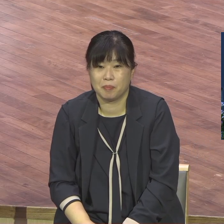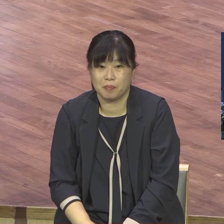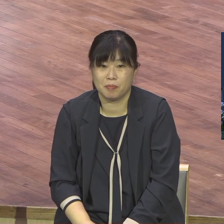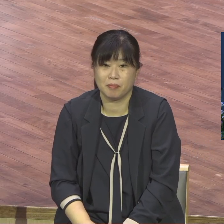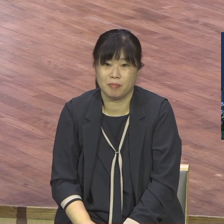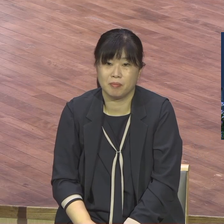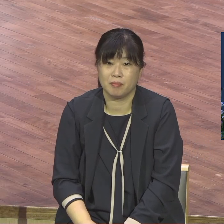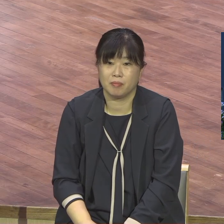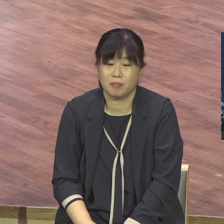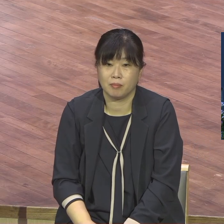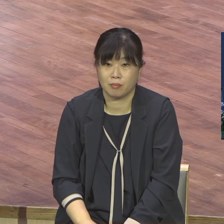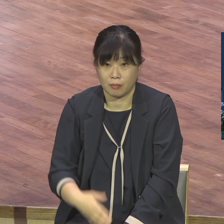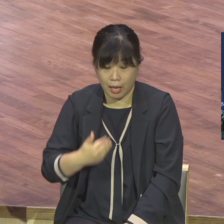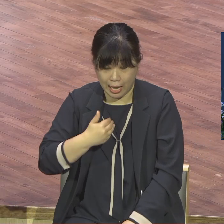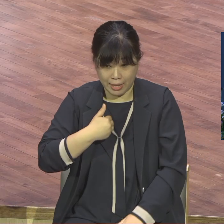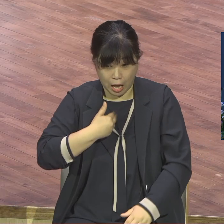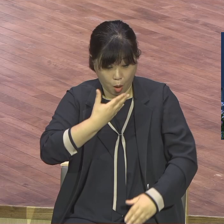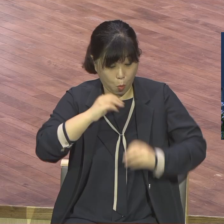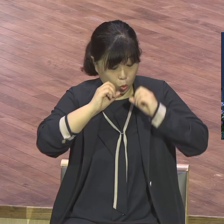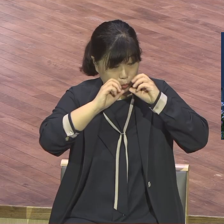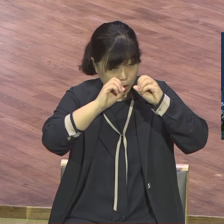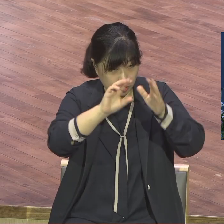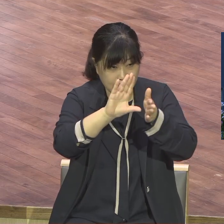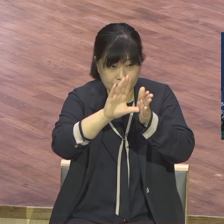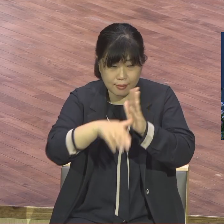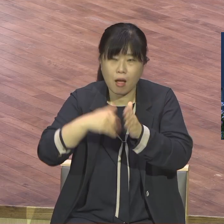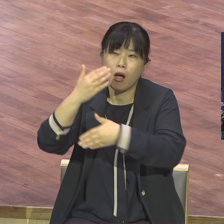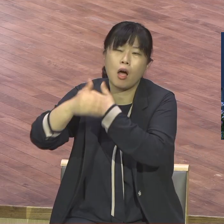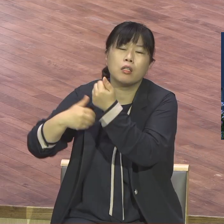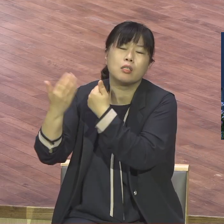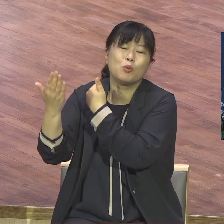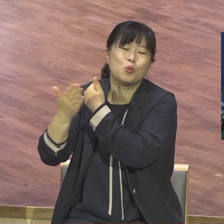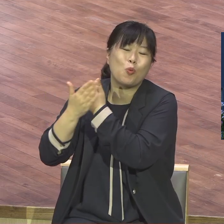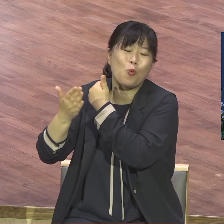전하도록 성령의 능력을 부어 주셨다.